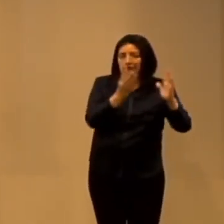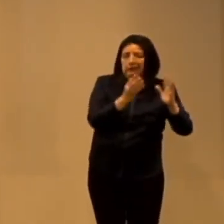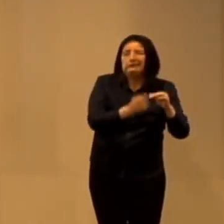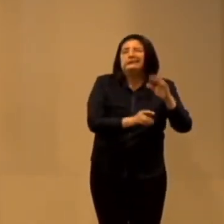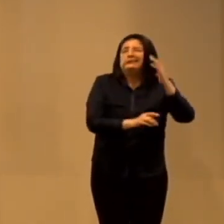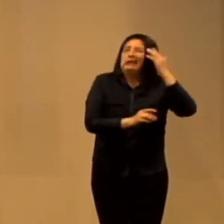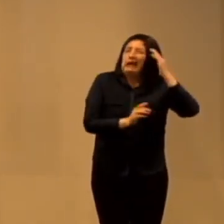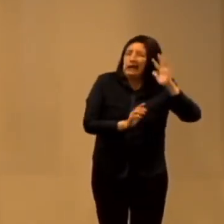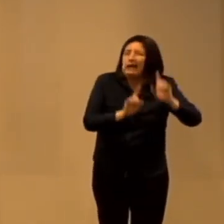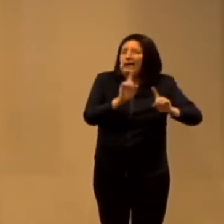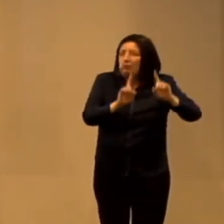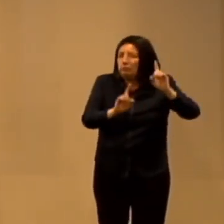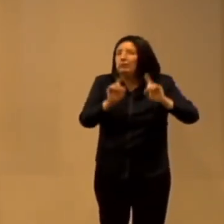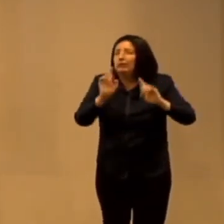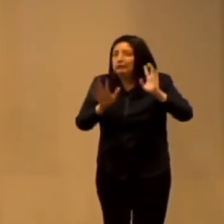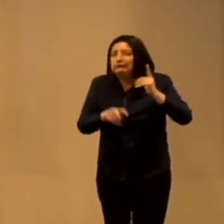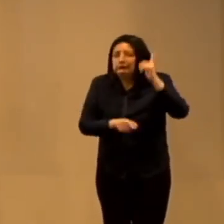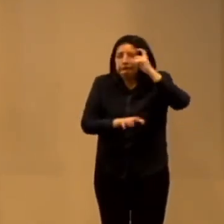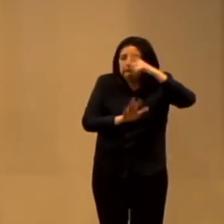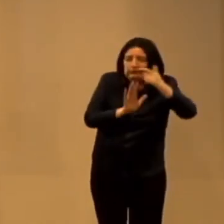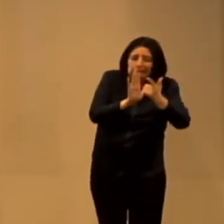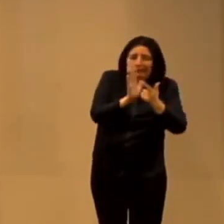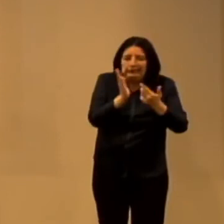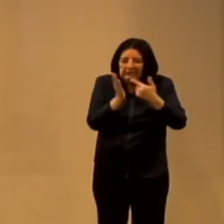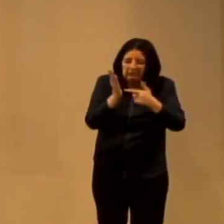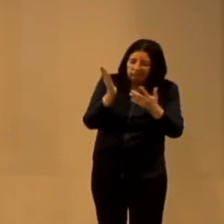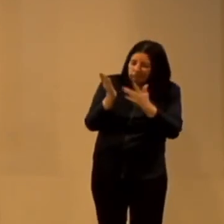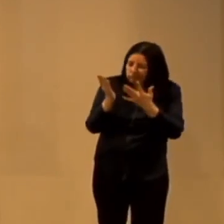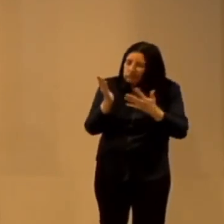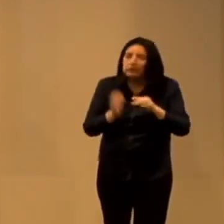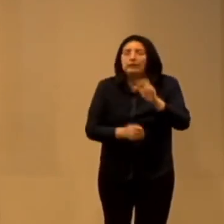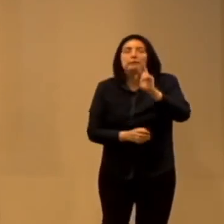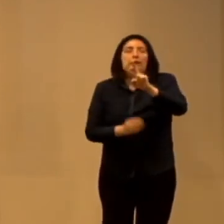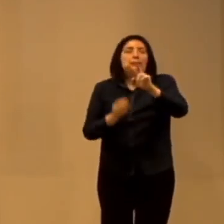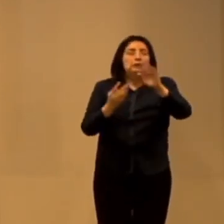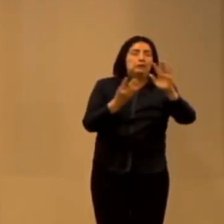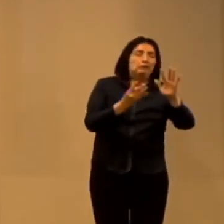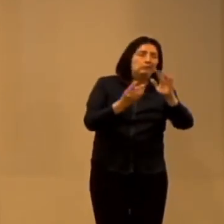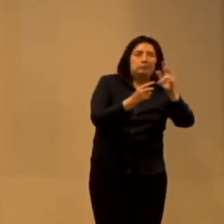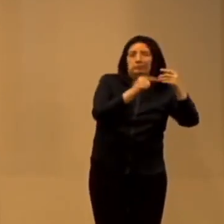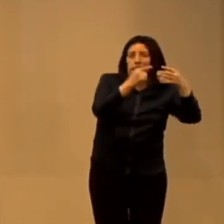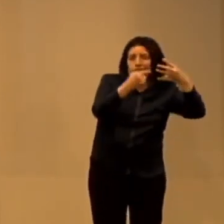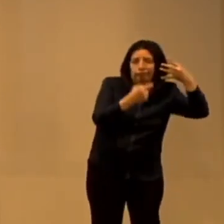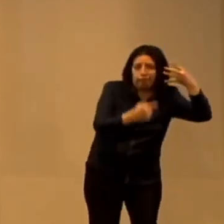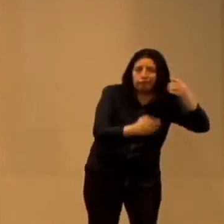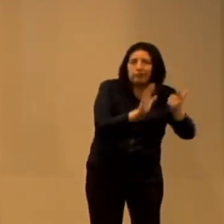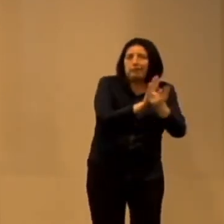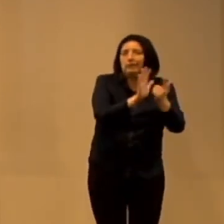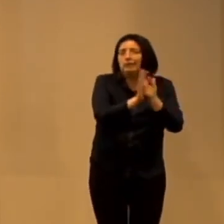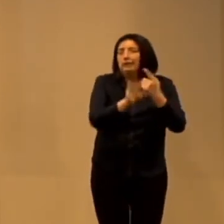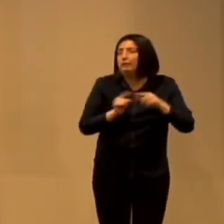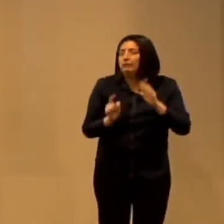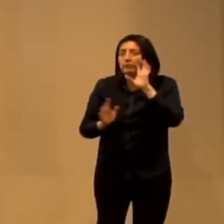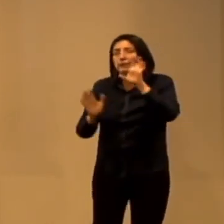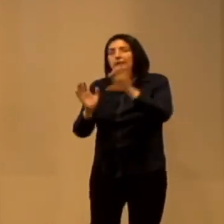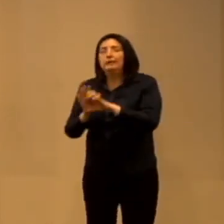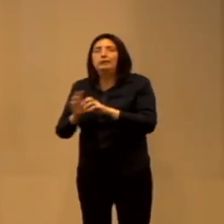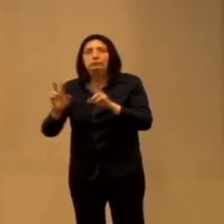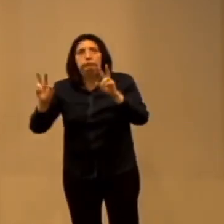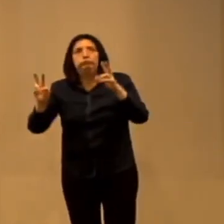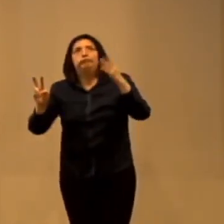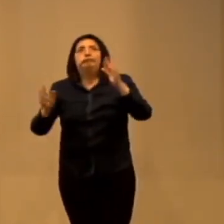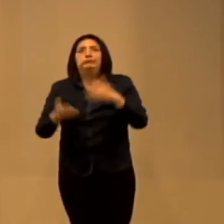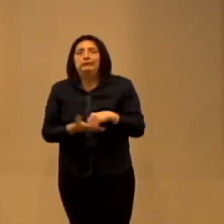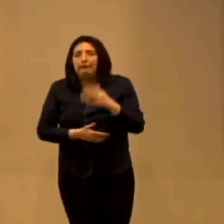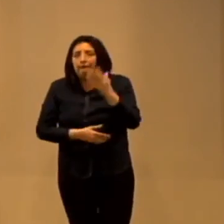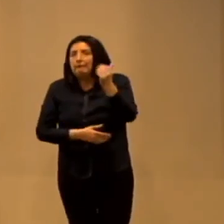vacíos para otras leyes, para la 728, para la 2530, etcétera, etcétera. Con las sanidades, por ejemplo, hay todo un lío en el tema esto